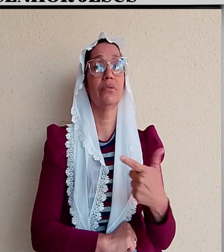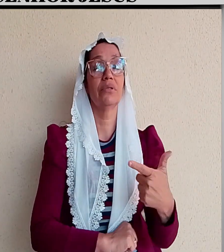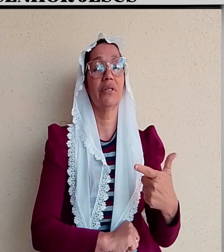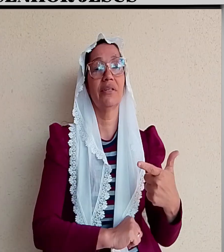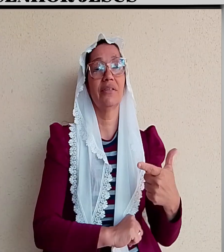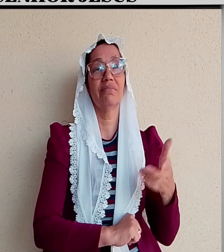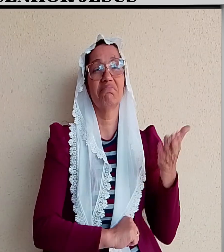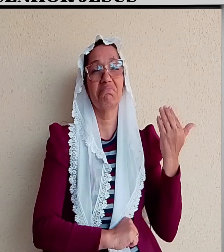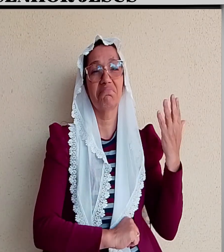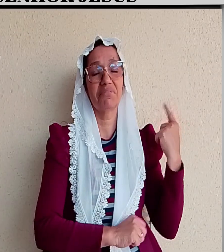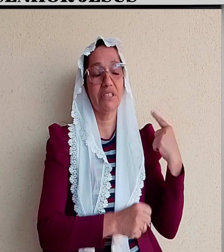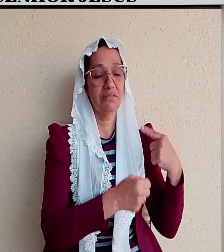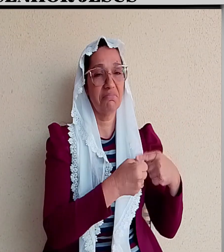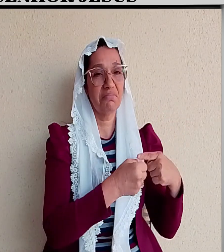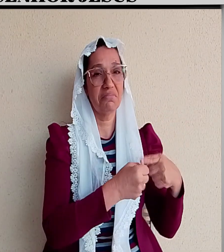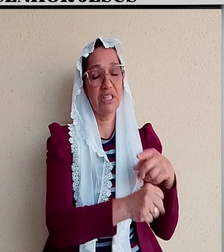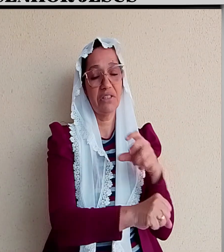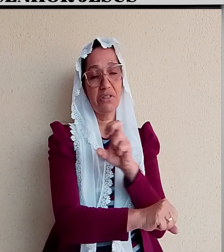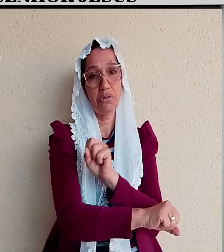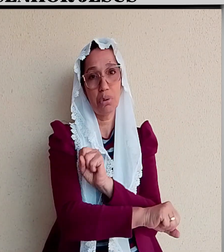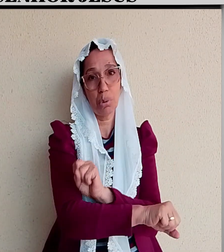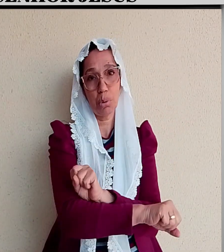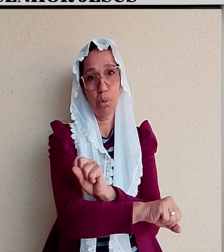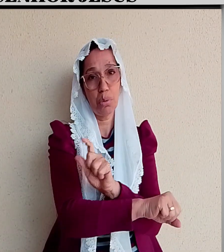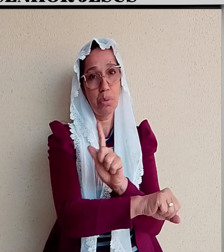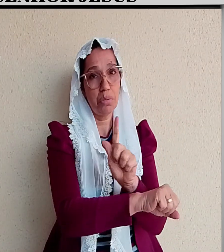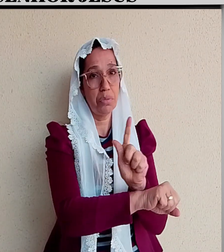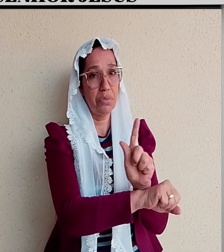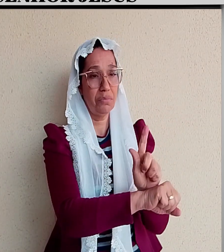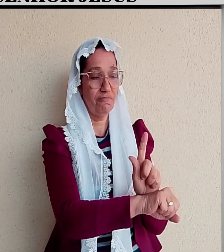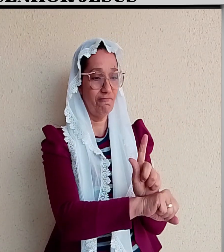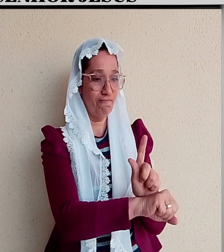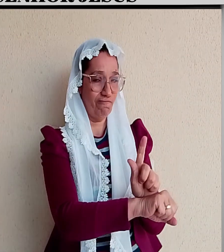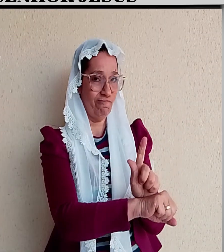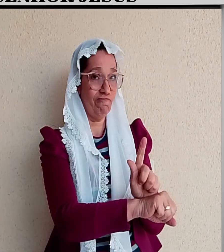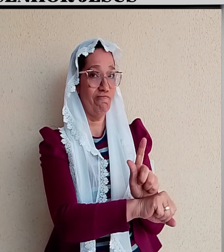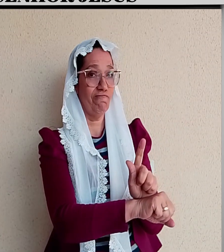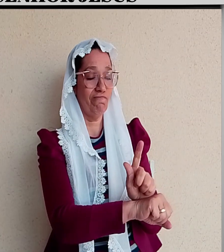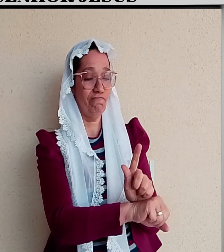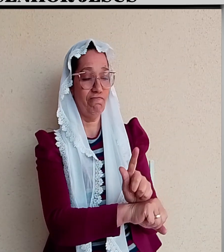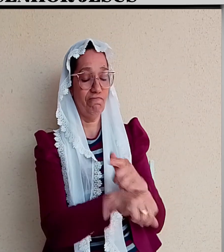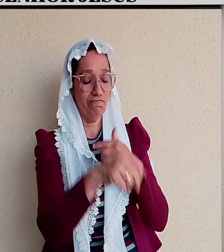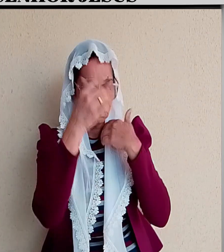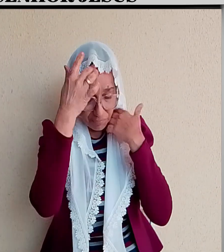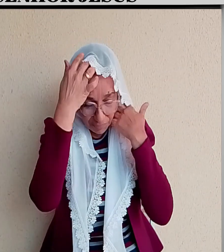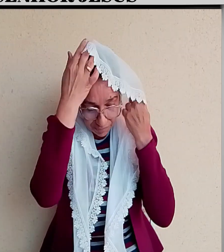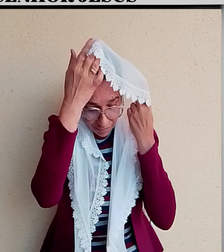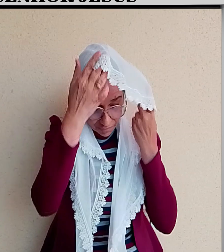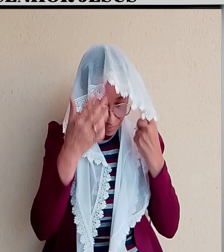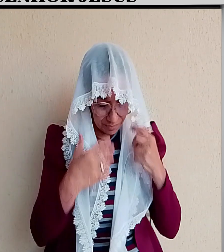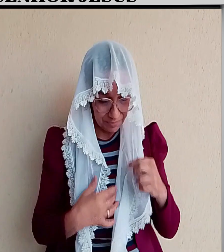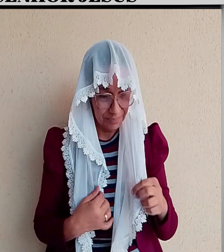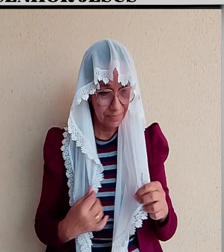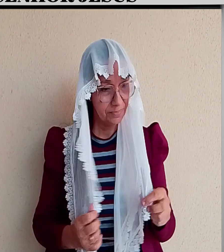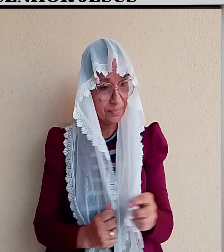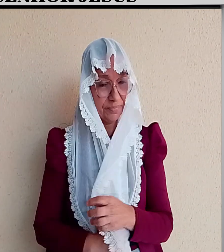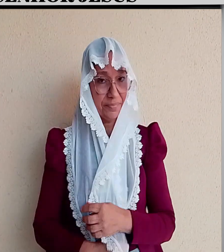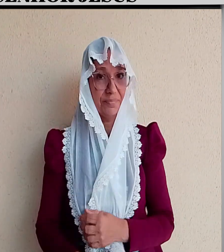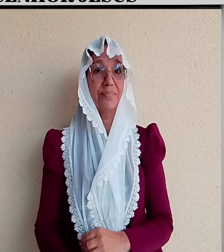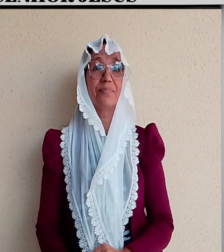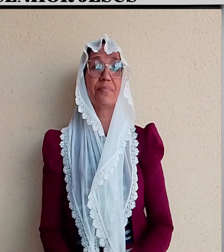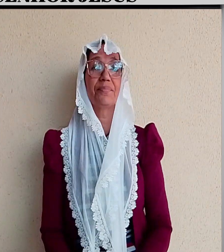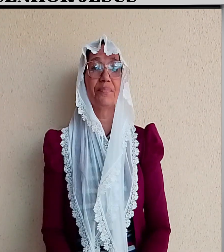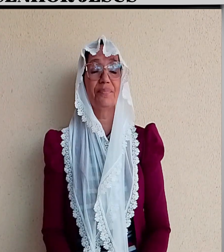aleluia, Jesus. O Senhor está aqui lendo o nosso laudo hoje, aleluia, Jesus, aleluia,